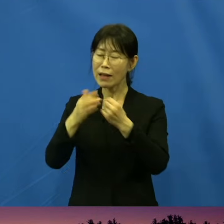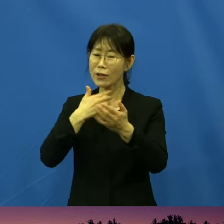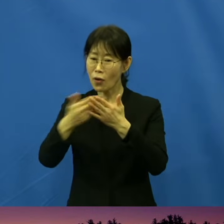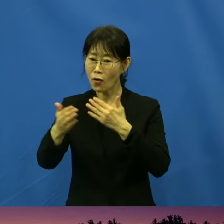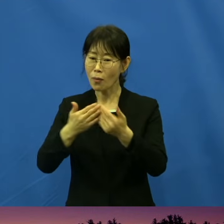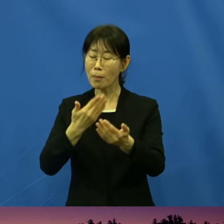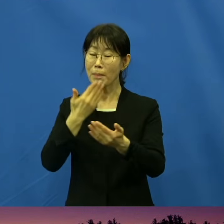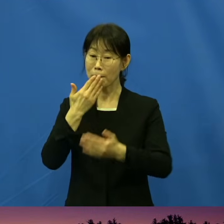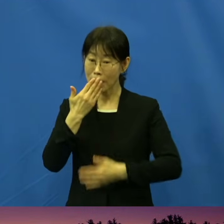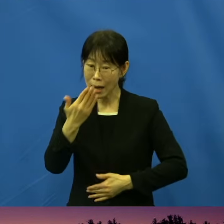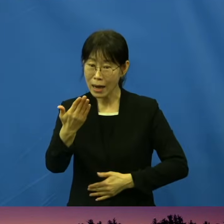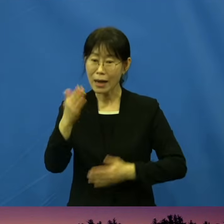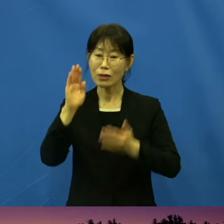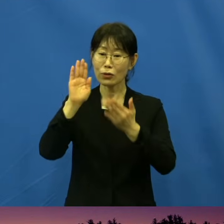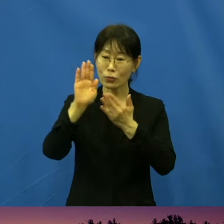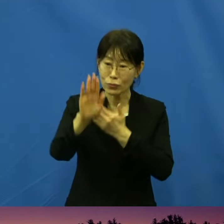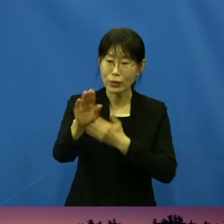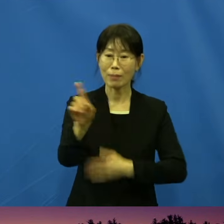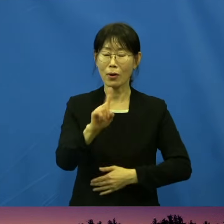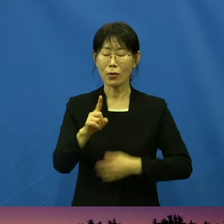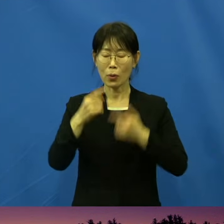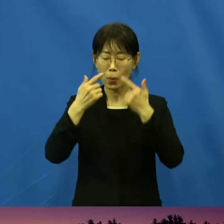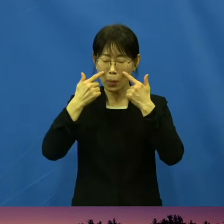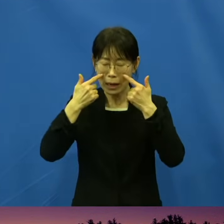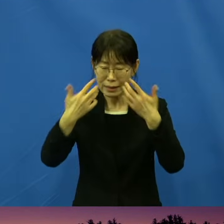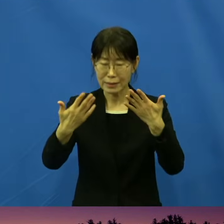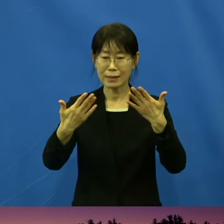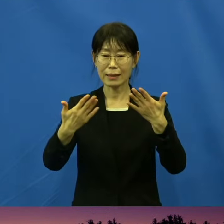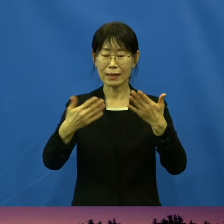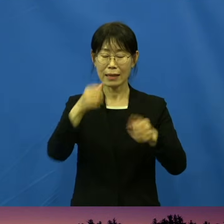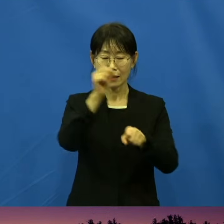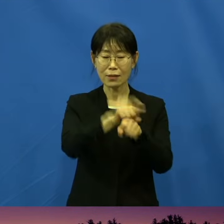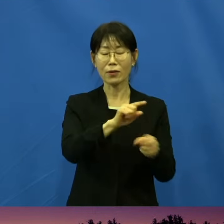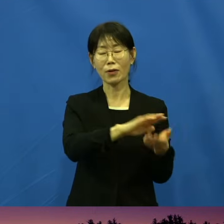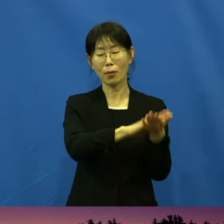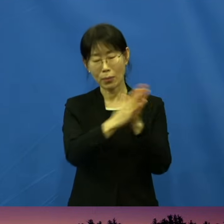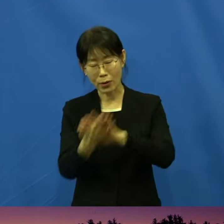고집들은 올라오기도 하지만 확실히 죽은 경험을 한 거예요.